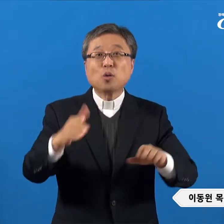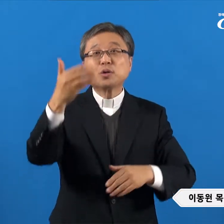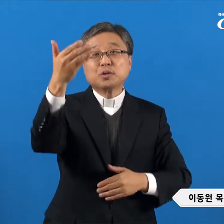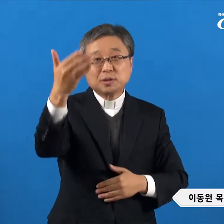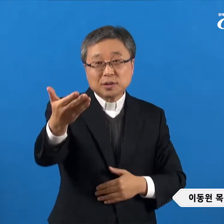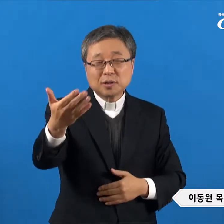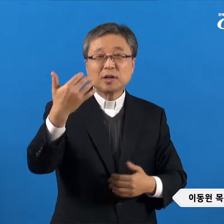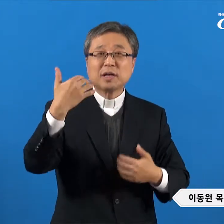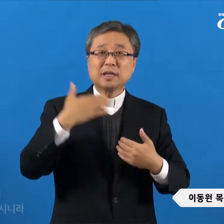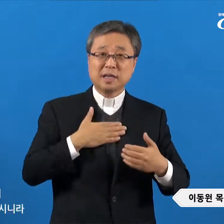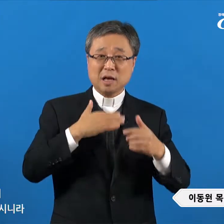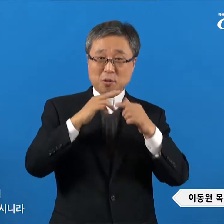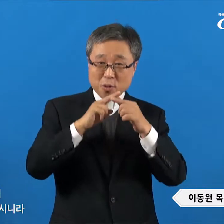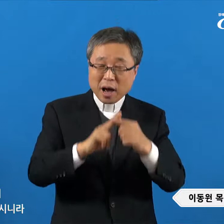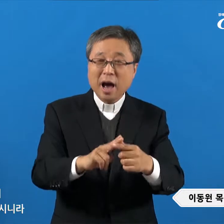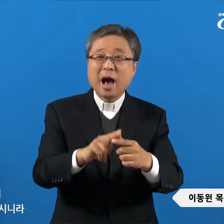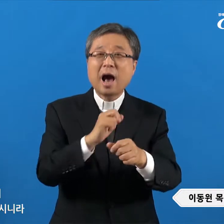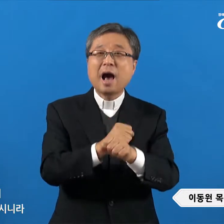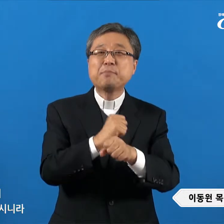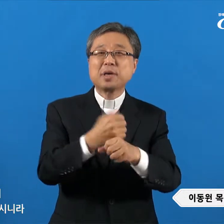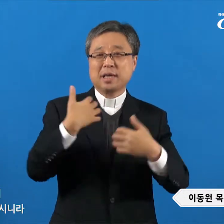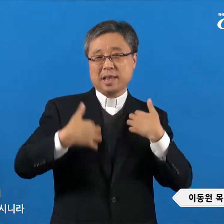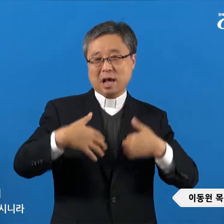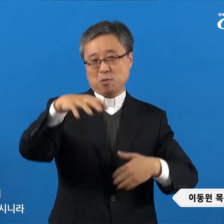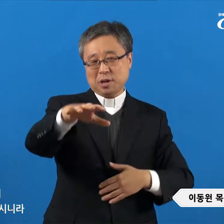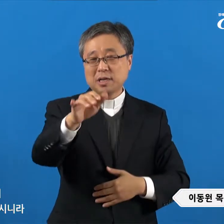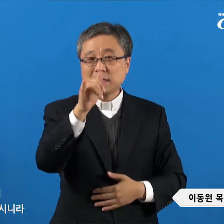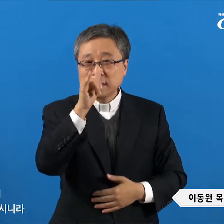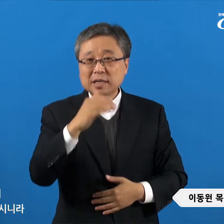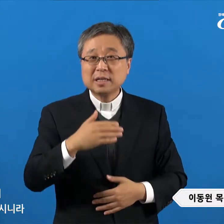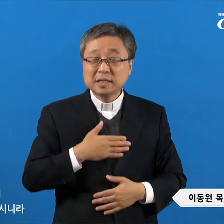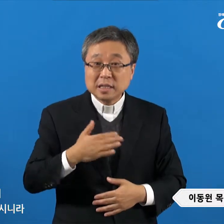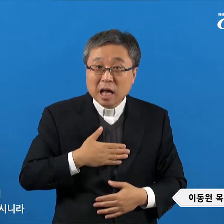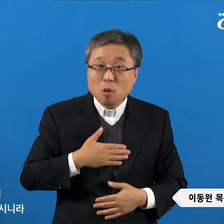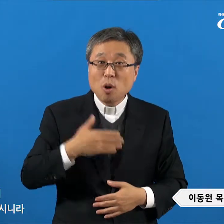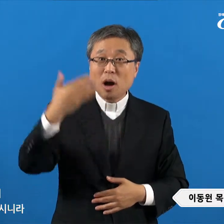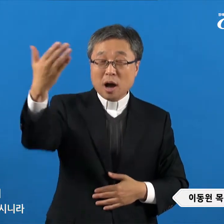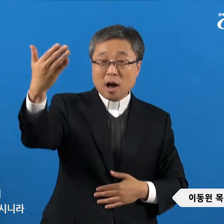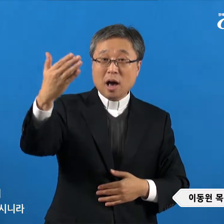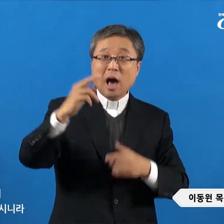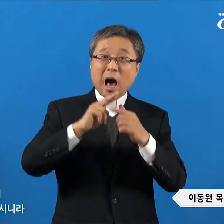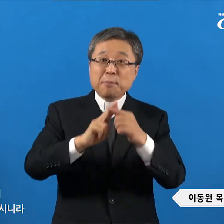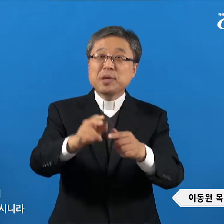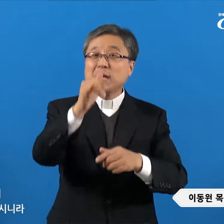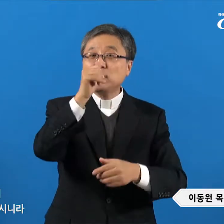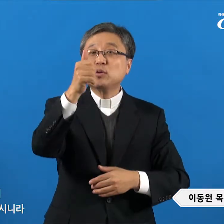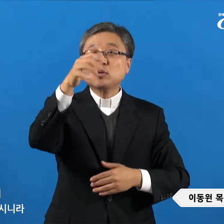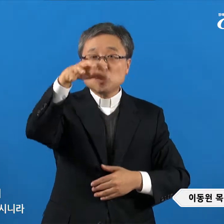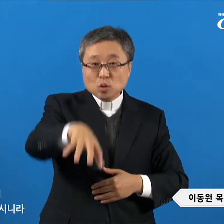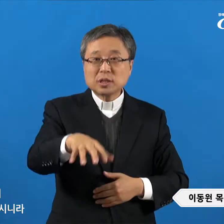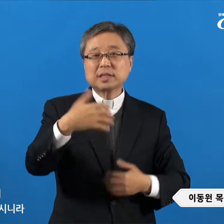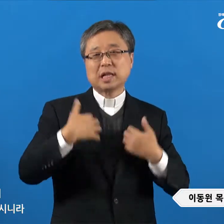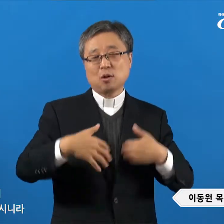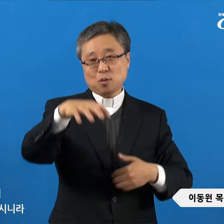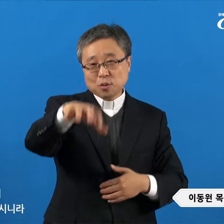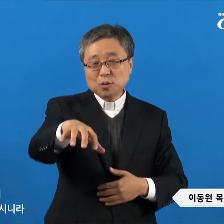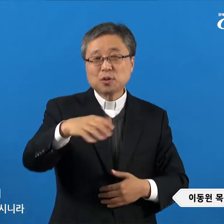네가 나와 함께 낙원에 있으리라. 낙원은 그분과 함께 있는 곳입니다. 그분의